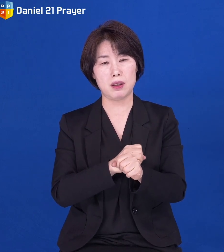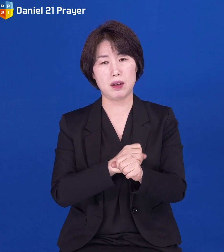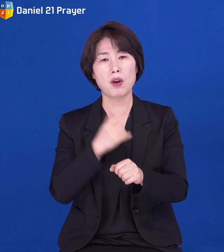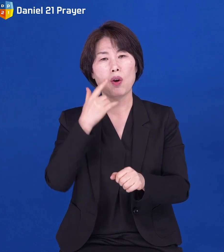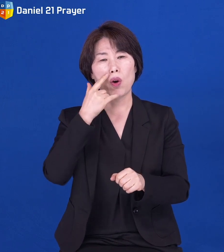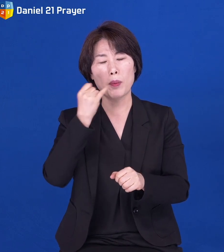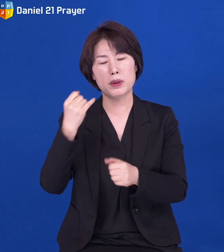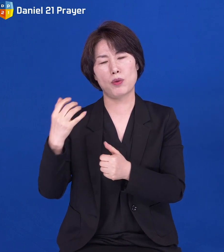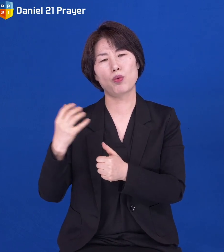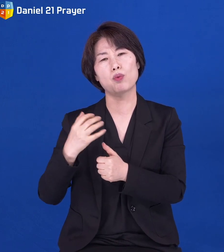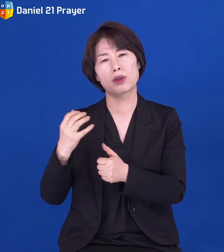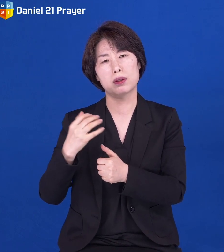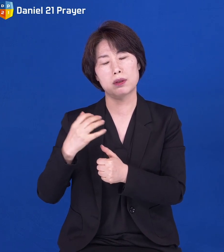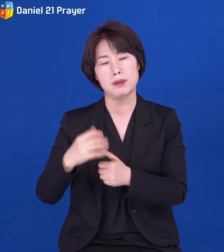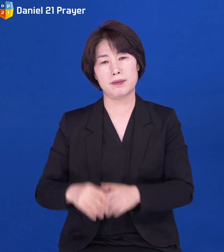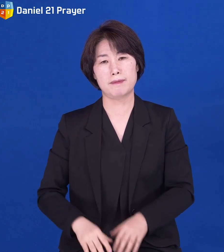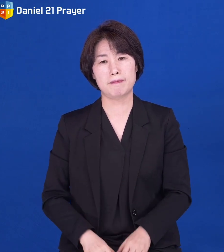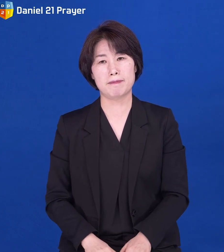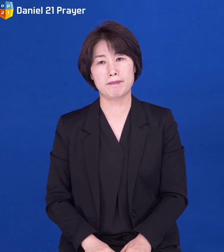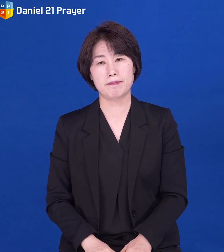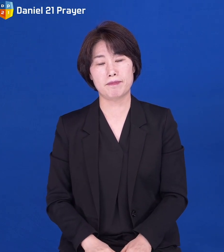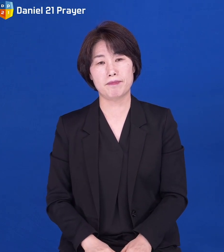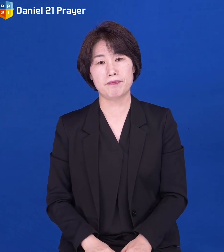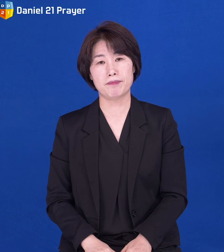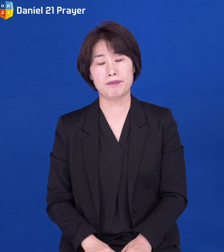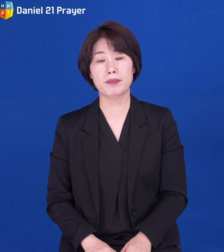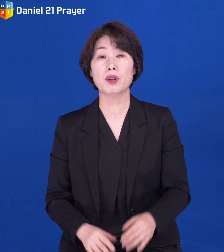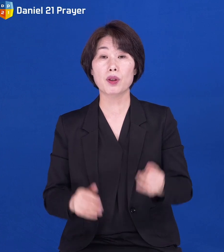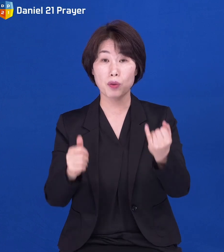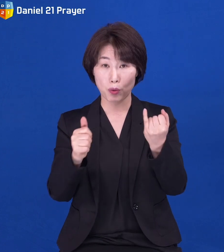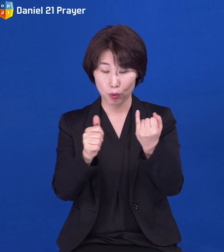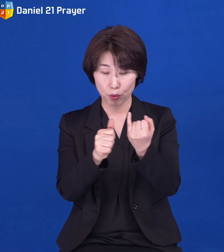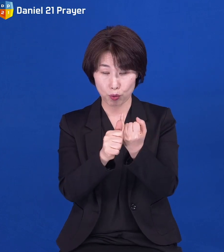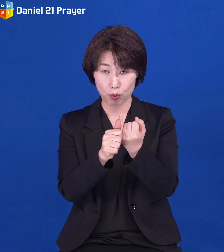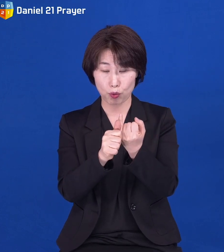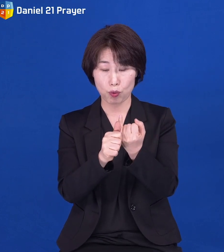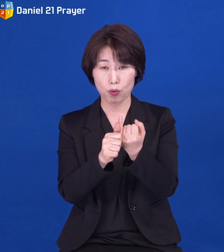그래도 이제 어떻게 됐죠. 결혼을 하게 됐는데